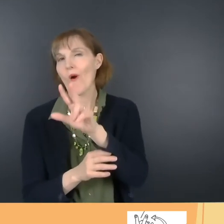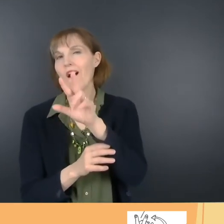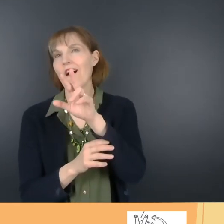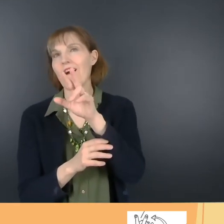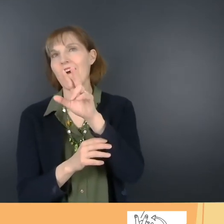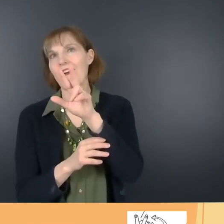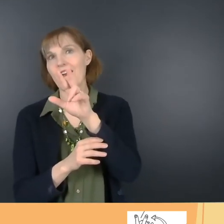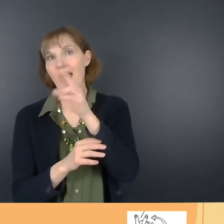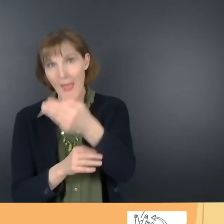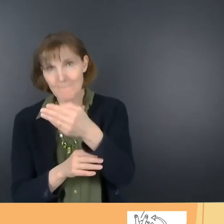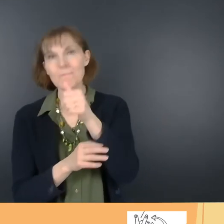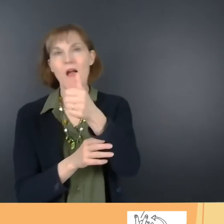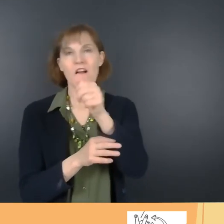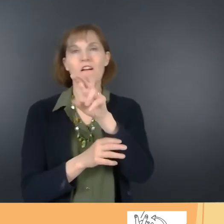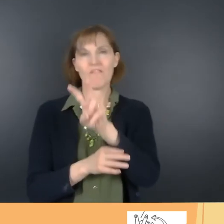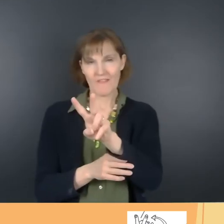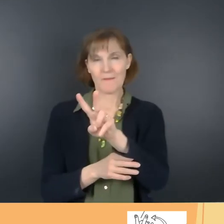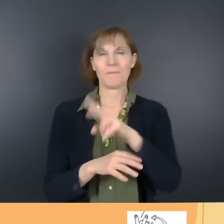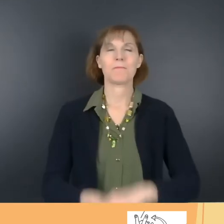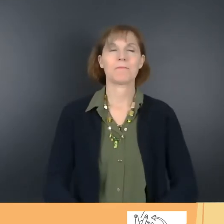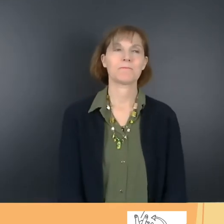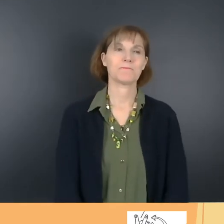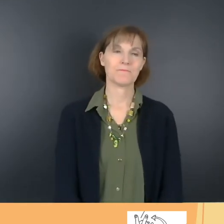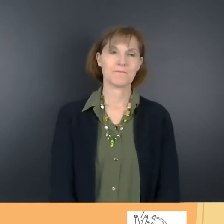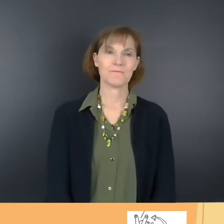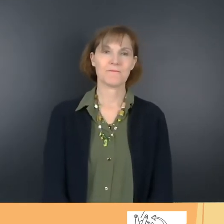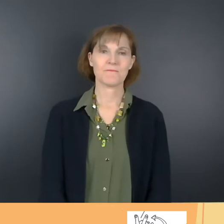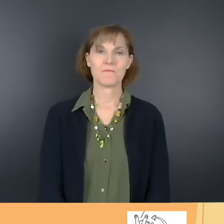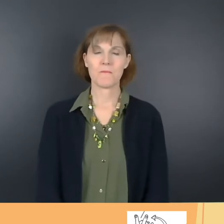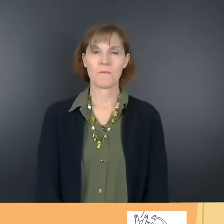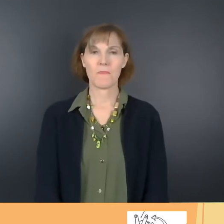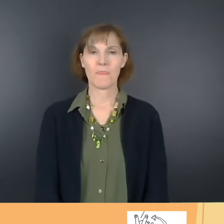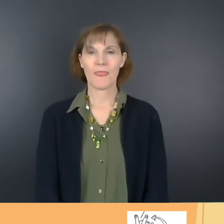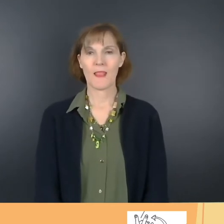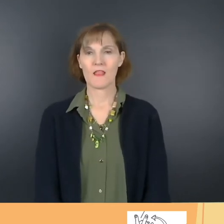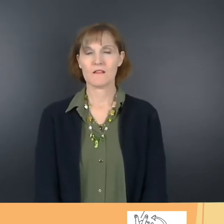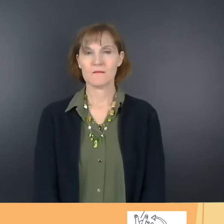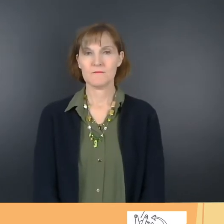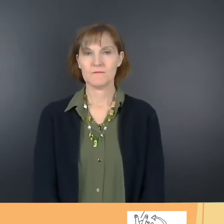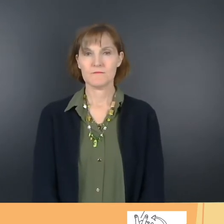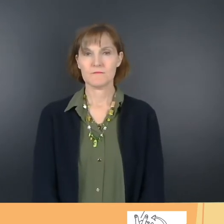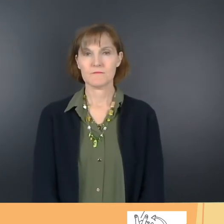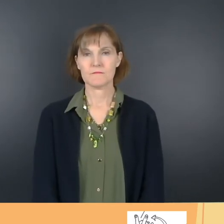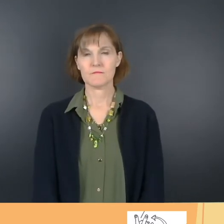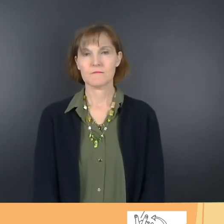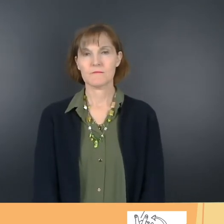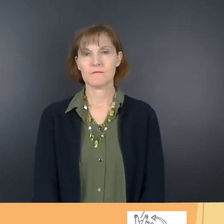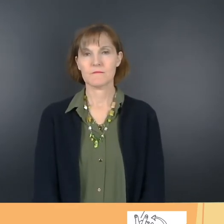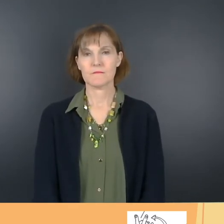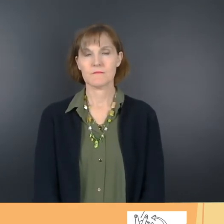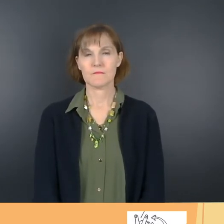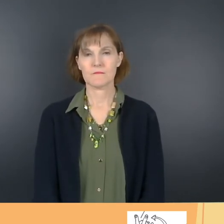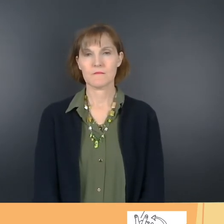3M1V. 3M1V, trois mots, un verset. Voilà. Donc, voyez, il ma...